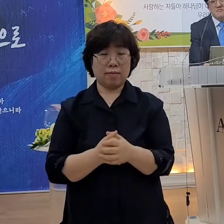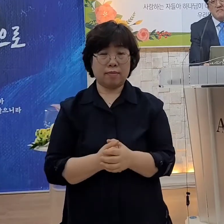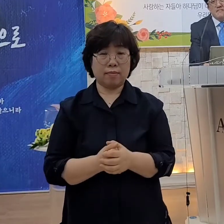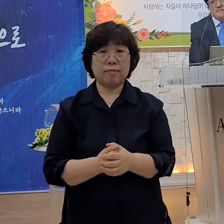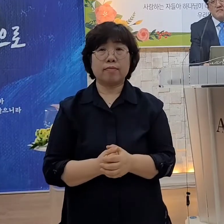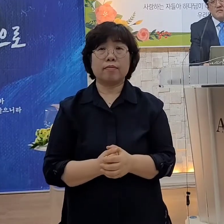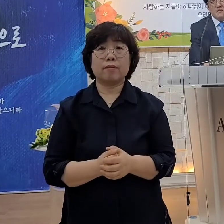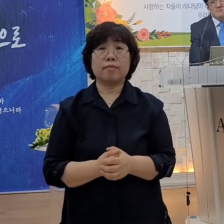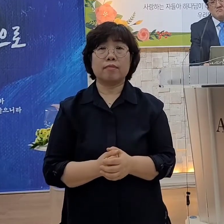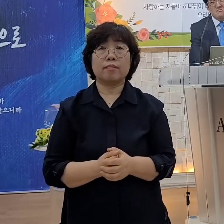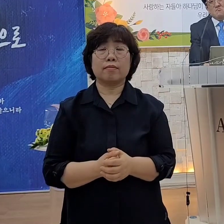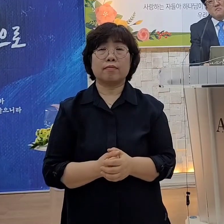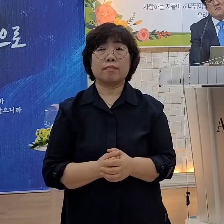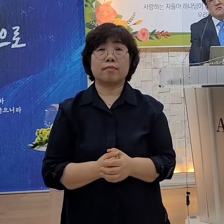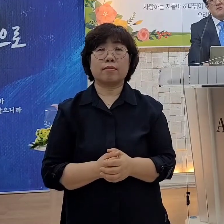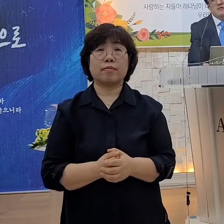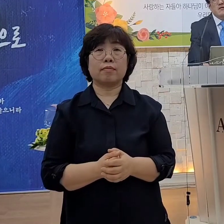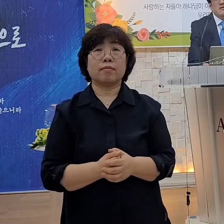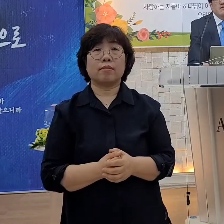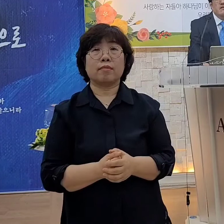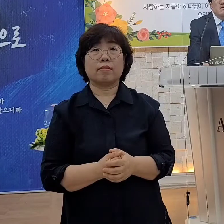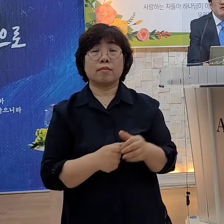보면